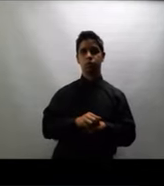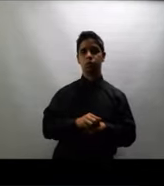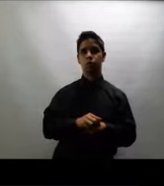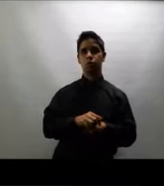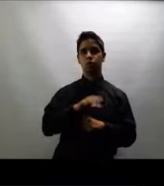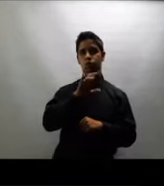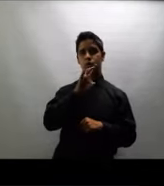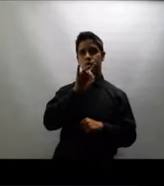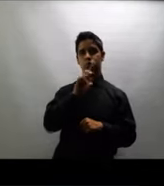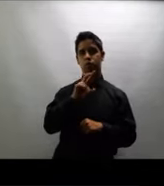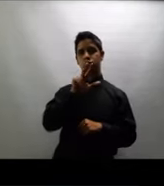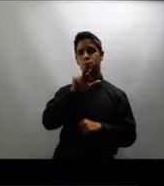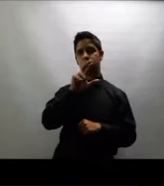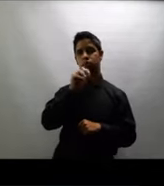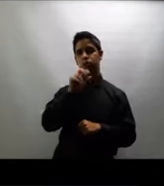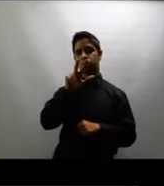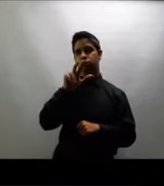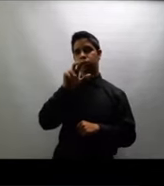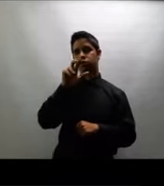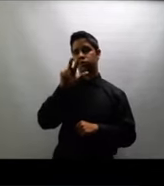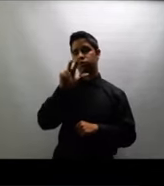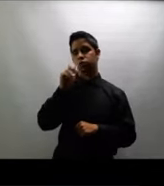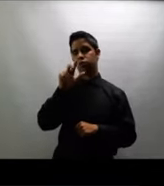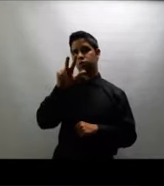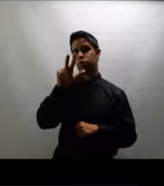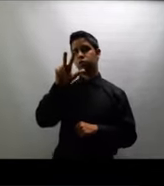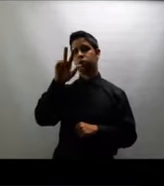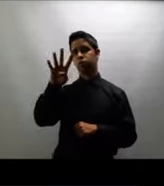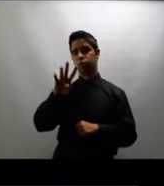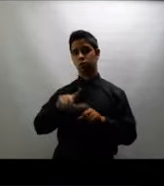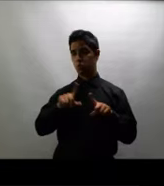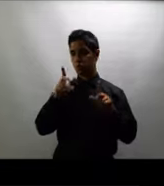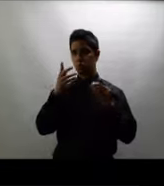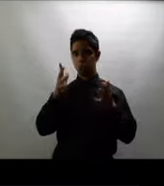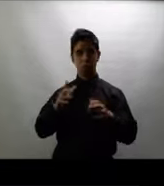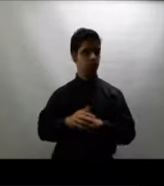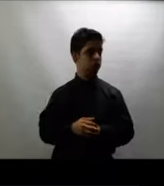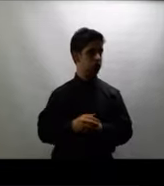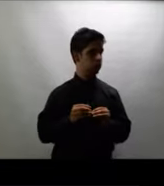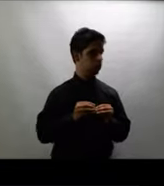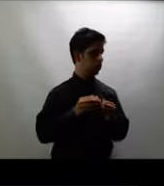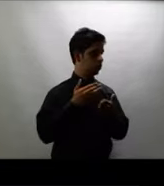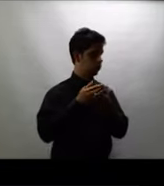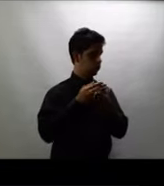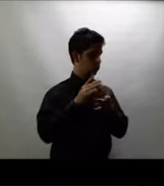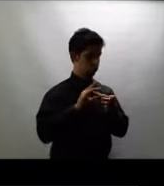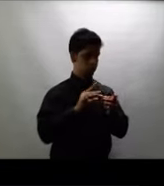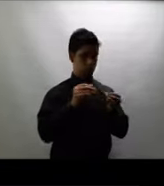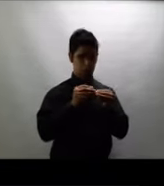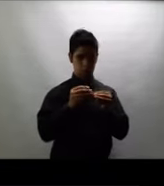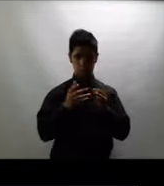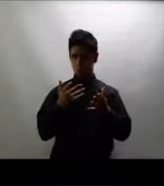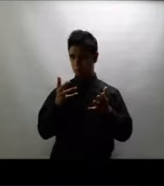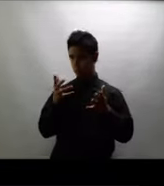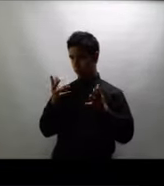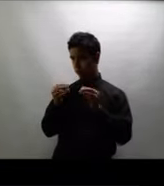787-303-0334 son los boletos. Muy eso bien. Es importante. Chévere. Pero más nada del Grammy, no va a contar más nada. ¿Qué más quieres